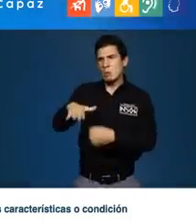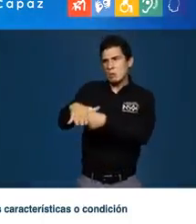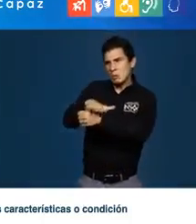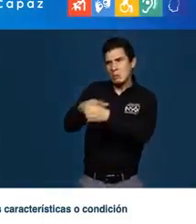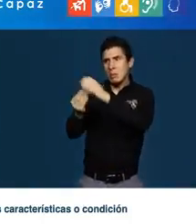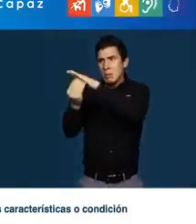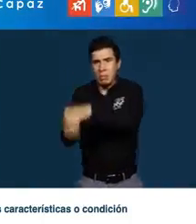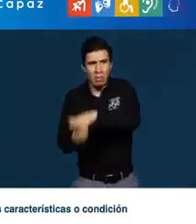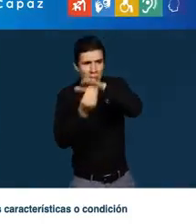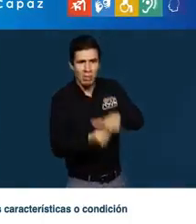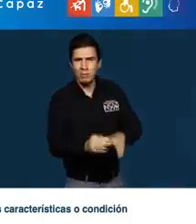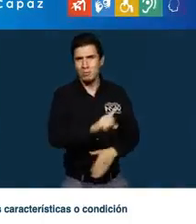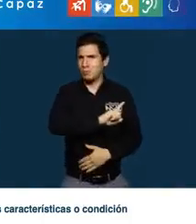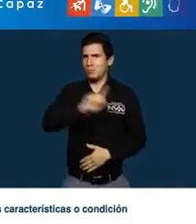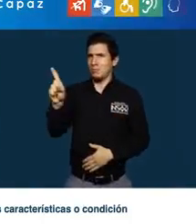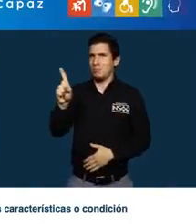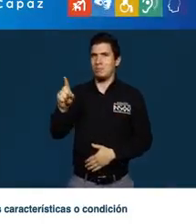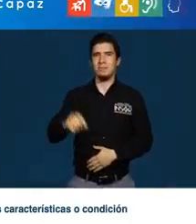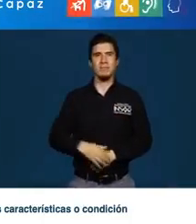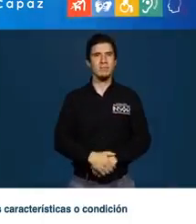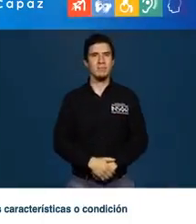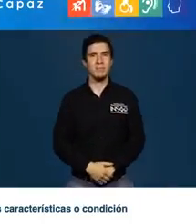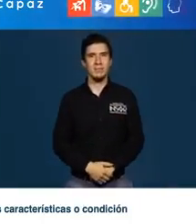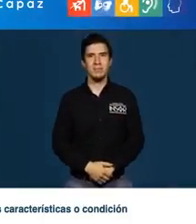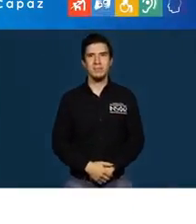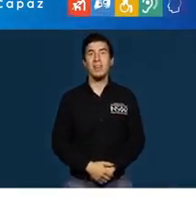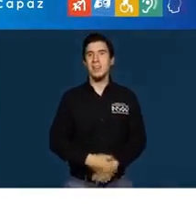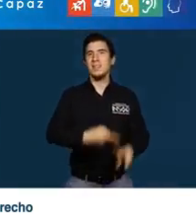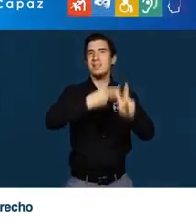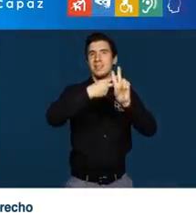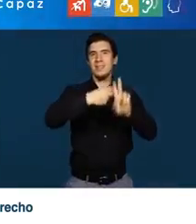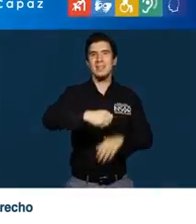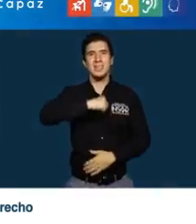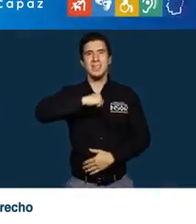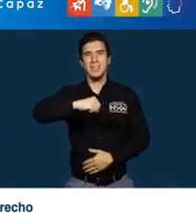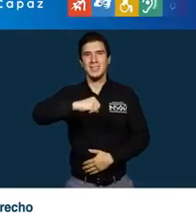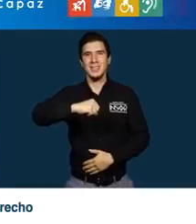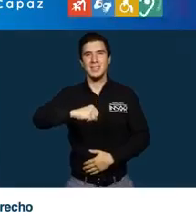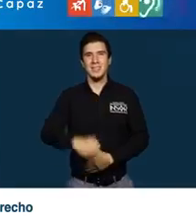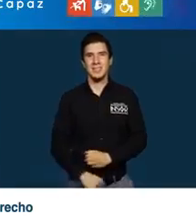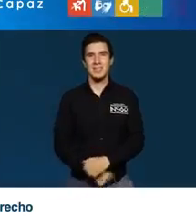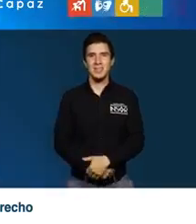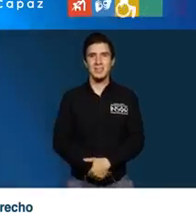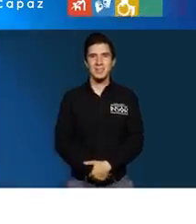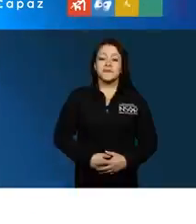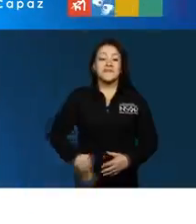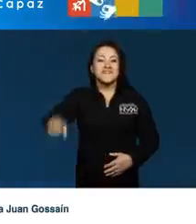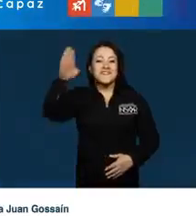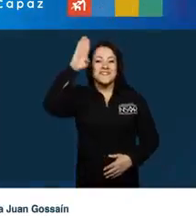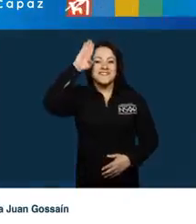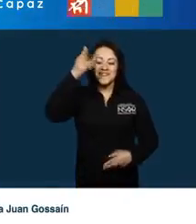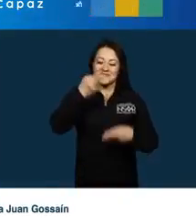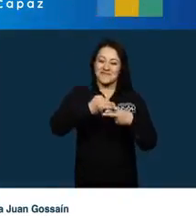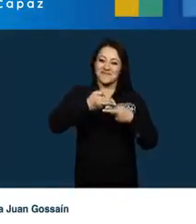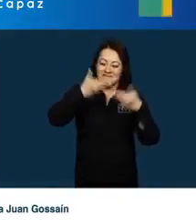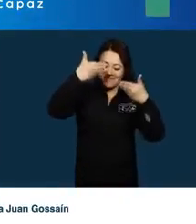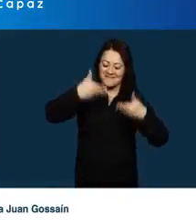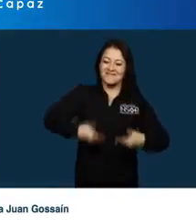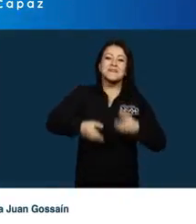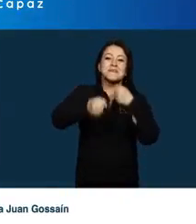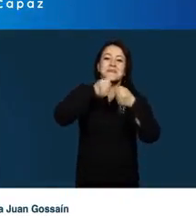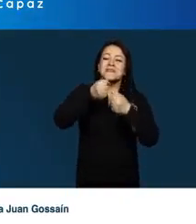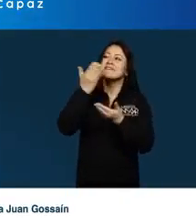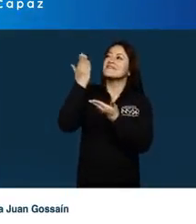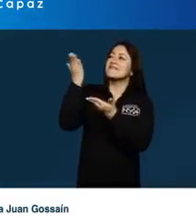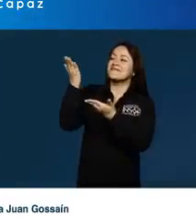discriminación por sus características o condición. Hashtag Tengo Derecho. Hola, soy el